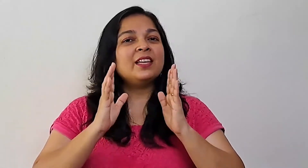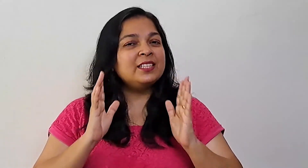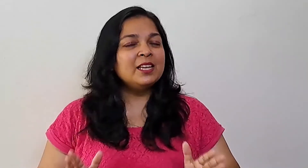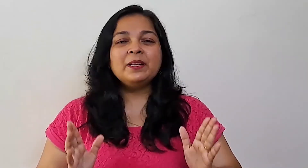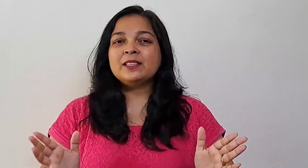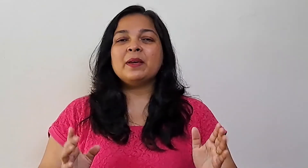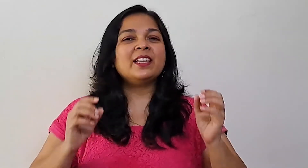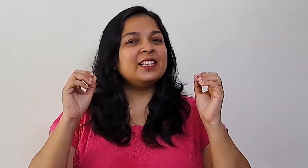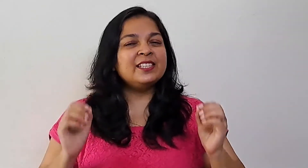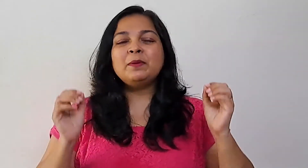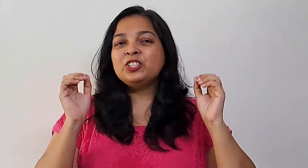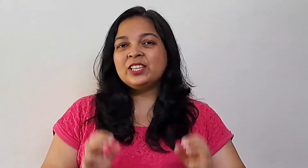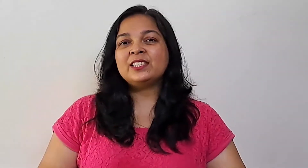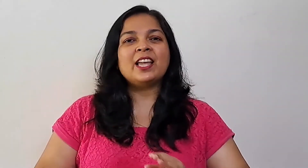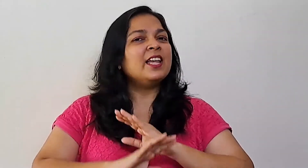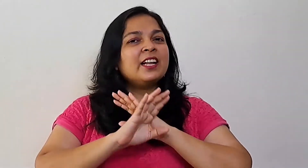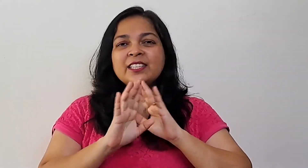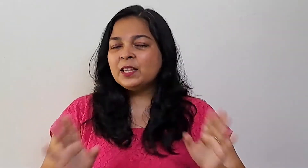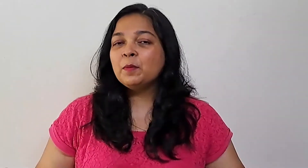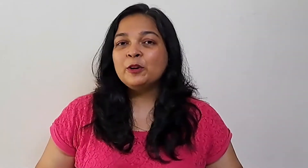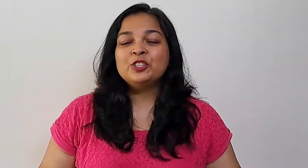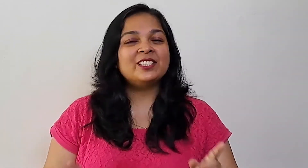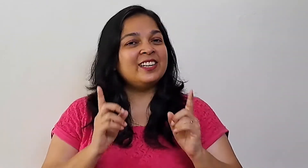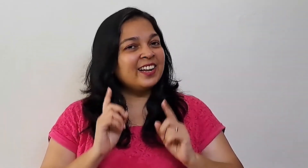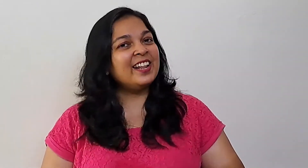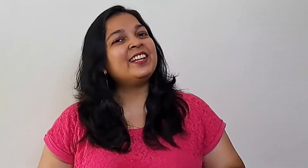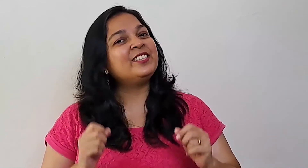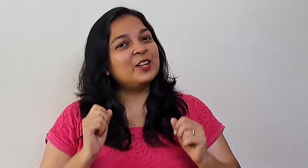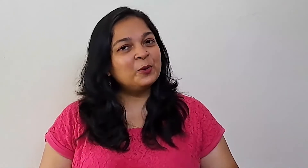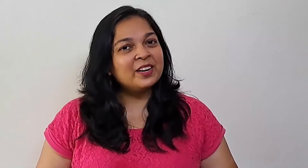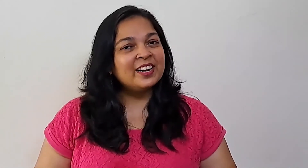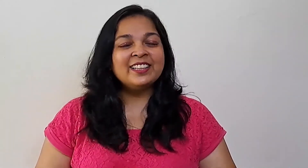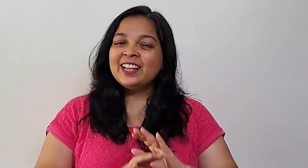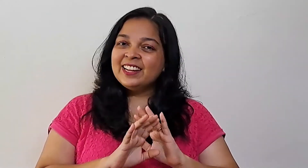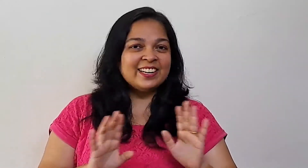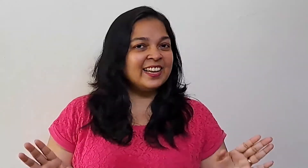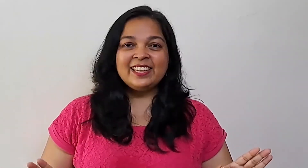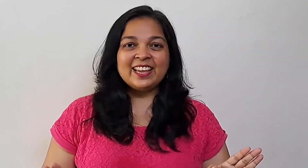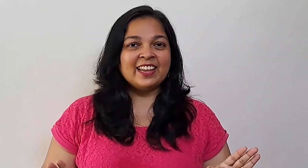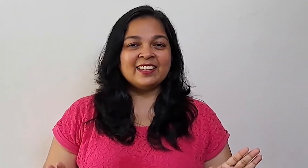भी किसी भी चीज़ तो किसी भी मनुख तो डरन की लोड़ नहीं आ।